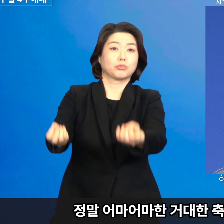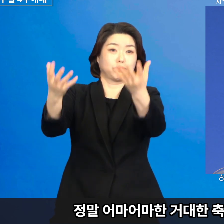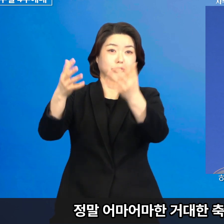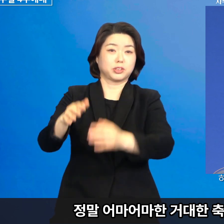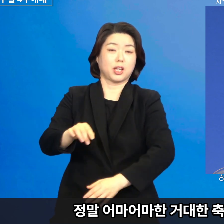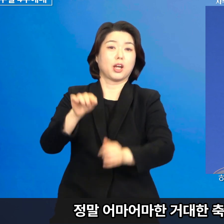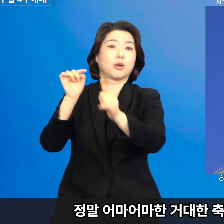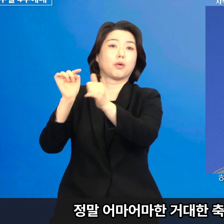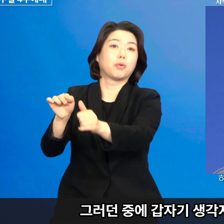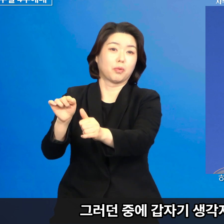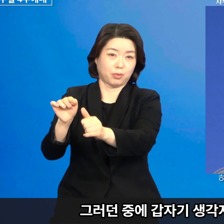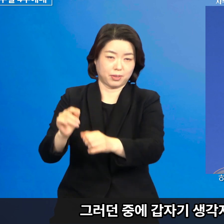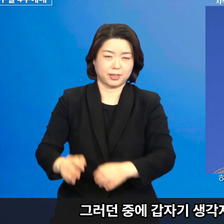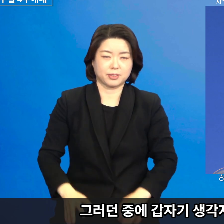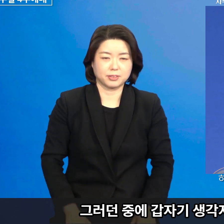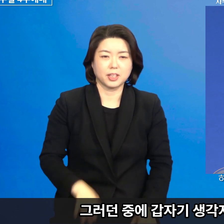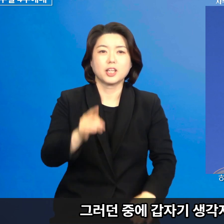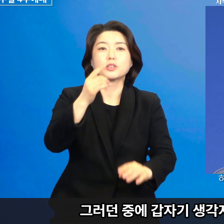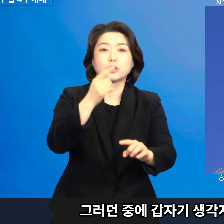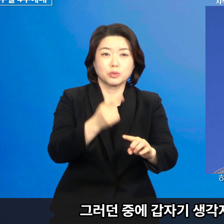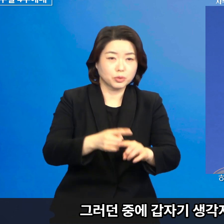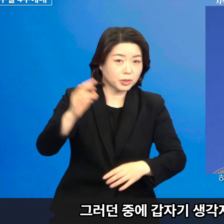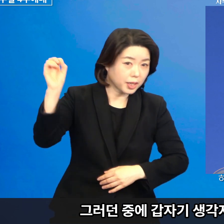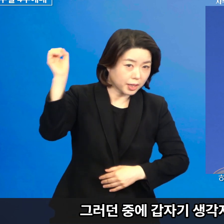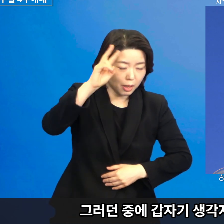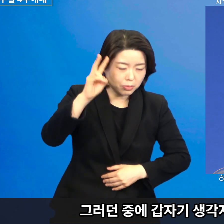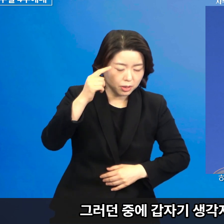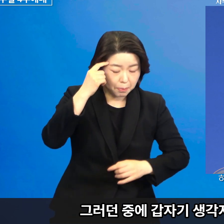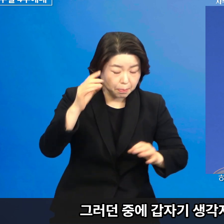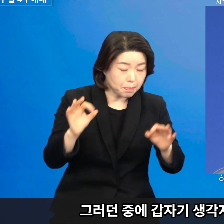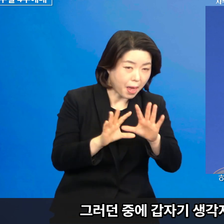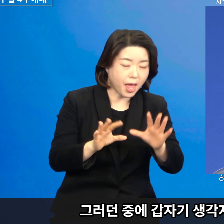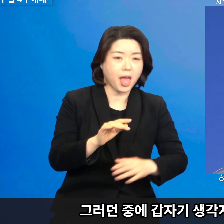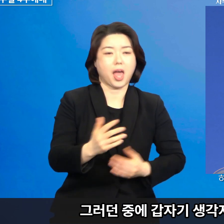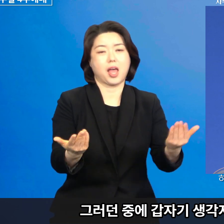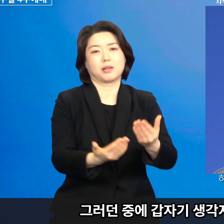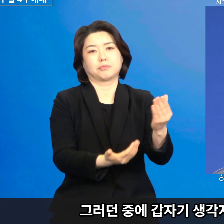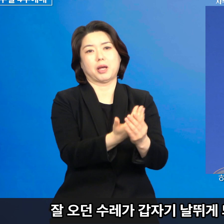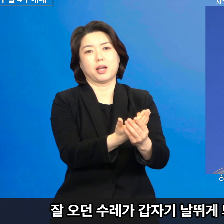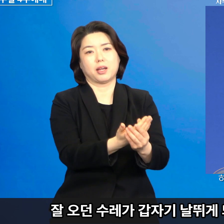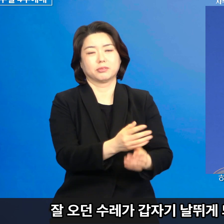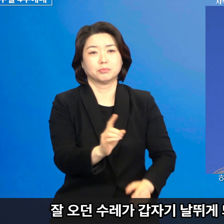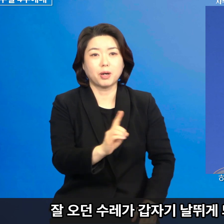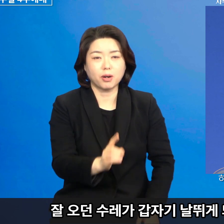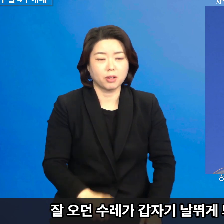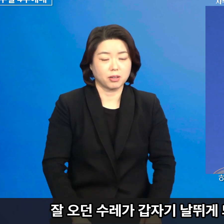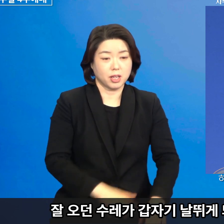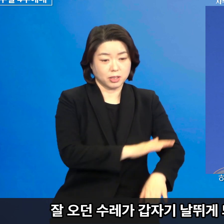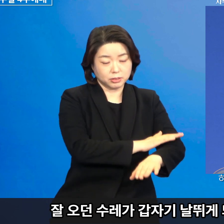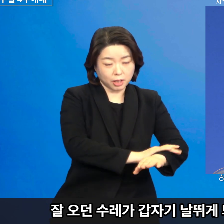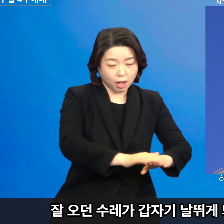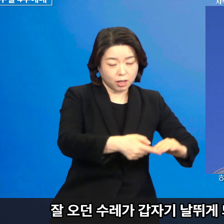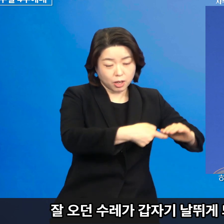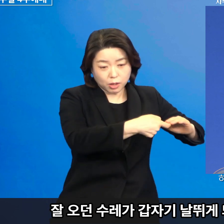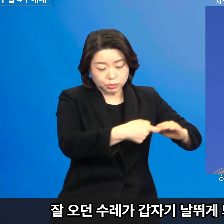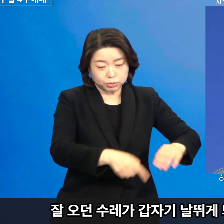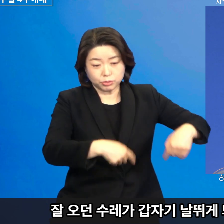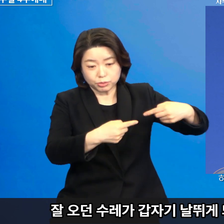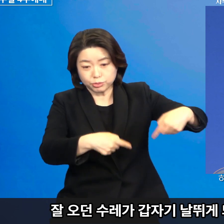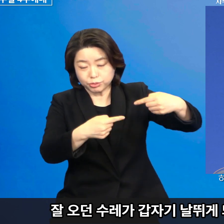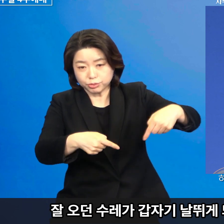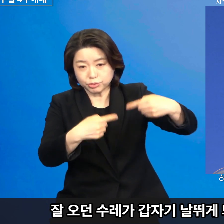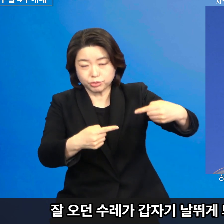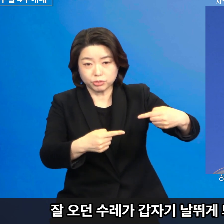일어나게 된 겁니다. 자, 그러던 중에 갑자기 생각지 못한 일이 벌어집니다. 잘 오던 수레가 갑자기